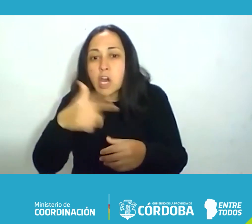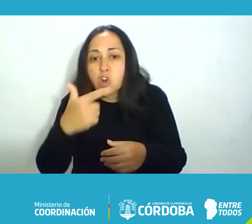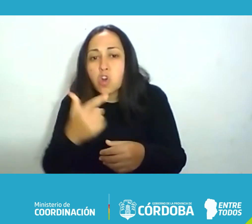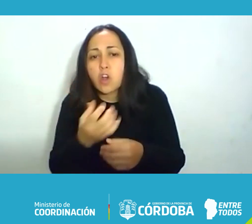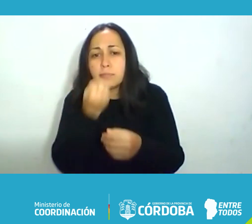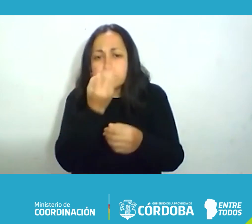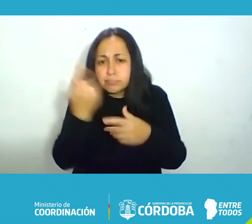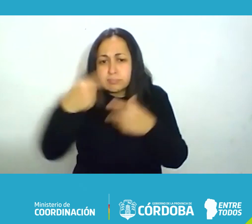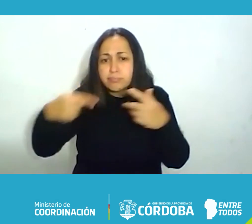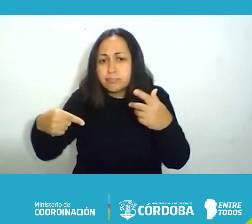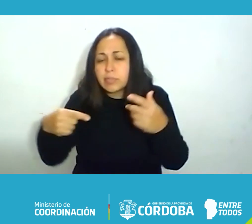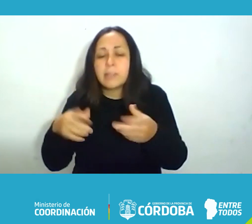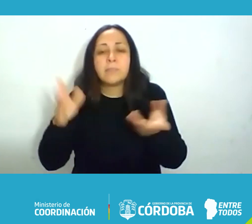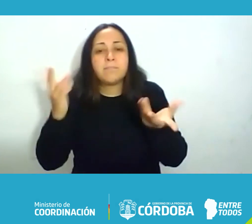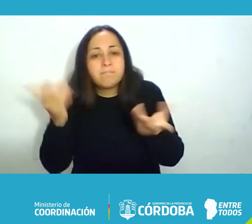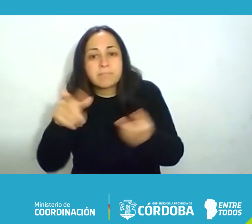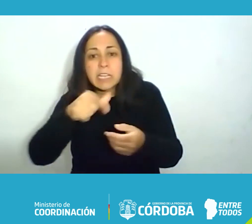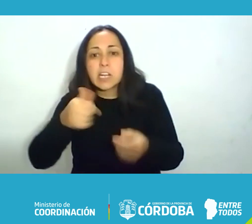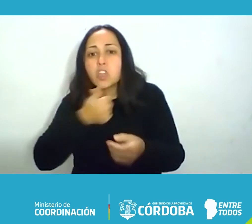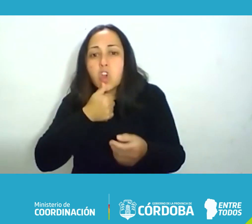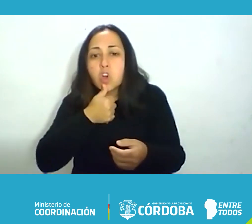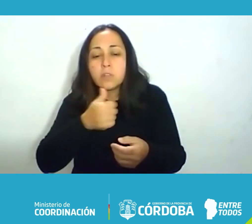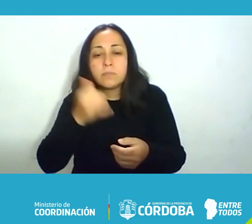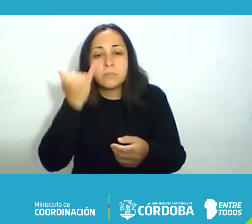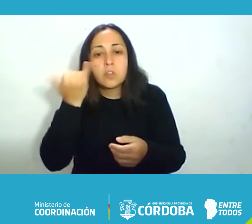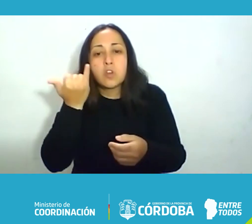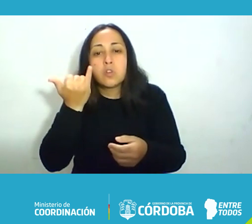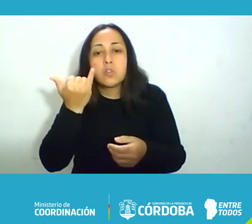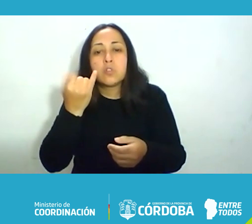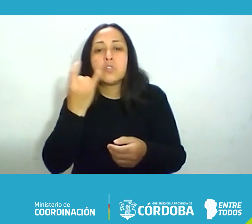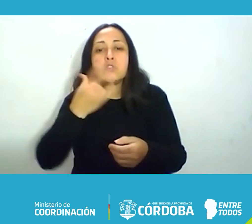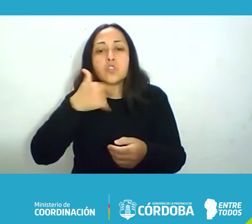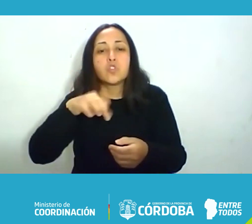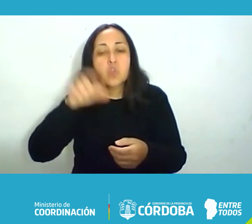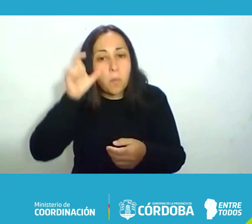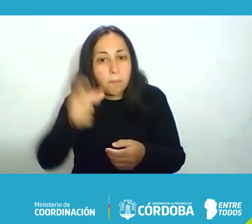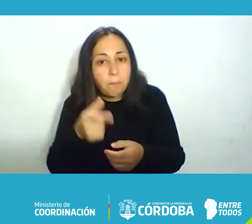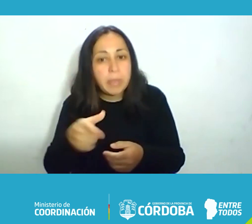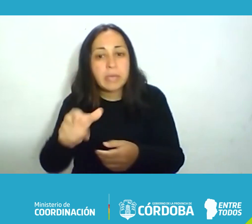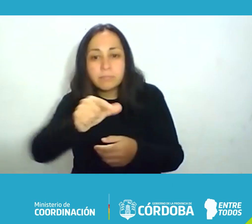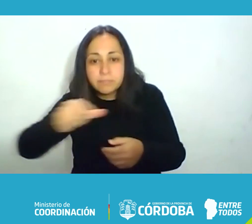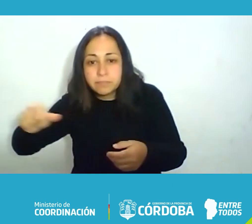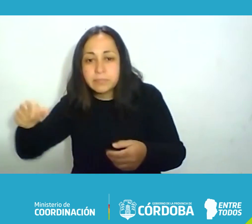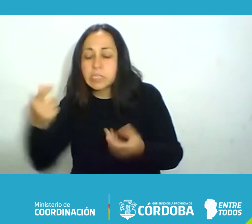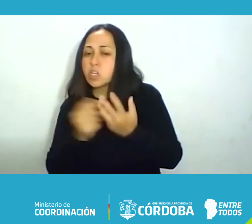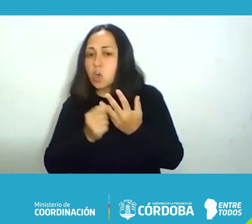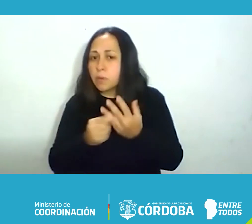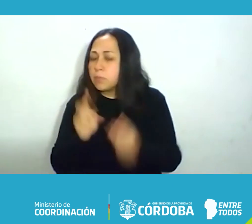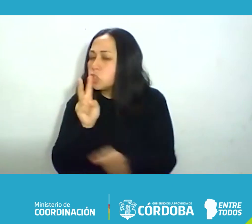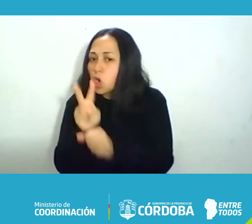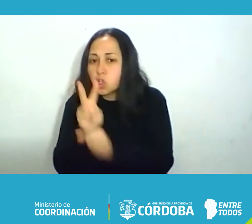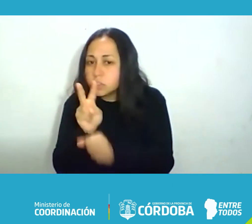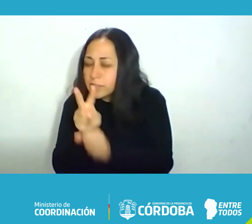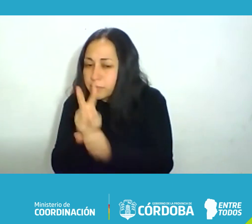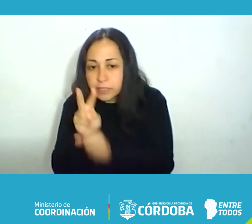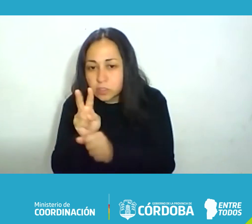la cobertura arbórea es bastante baja. El río Yuspe tiene normativa municipal de proyección del mismo en su jurisdicción, se toma el compromiso de conservación